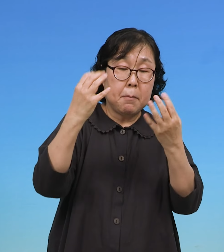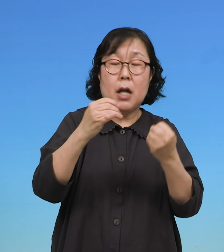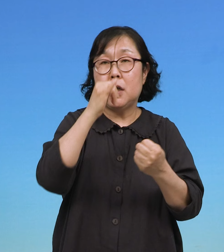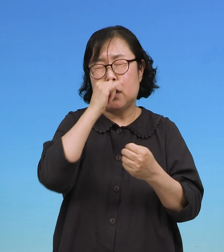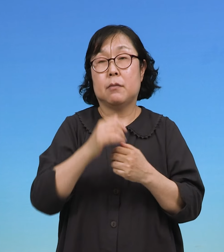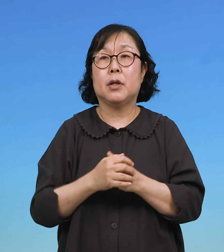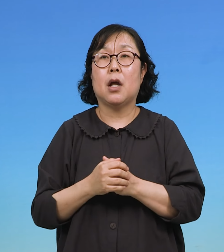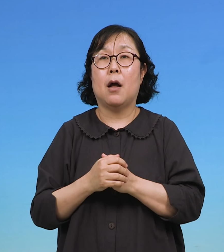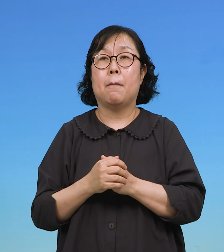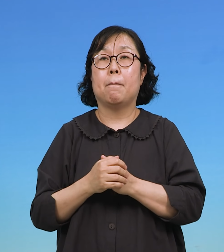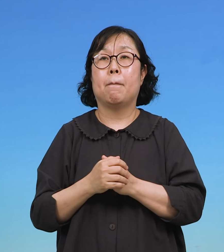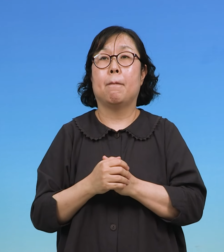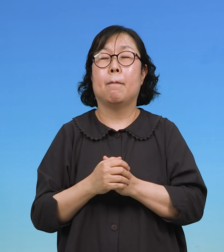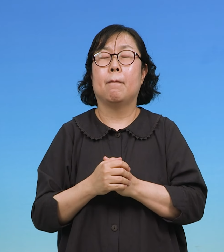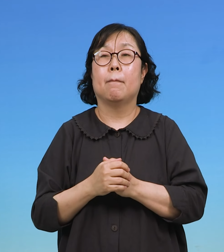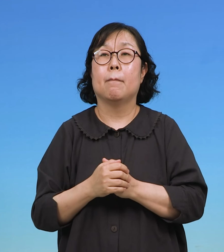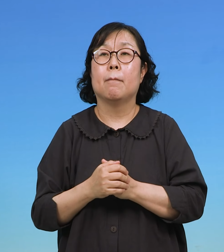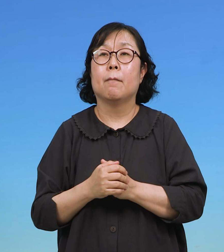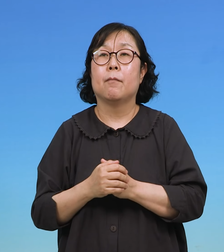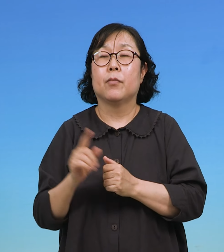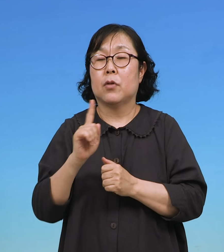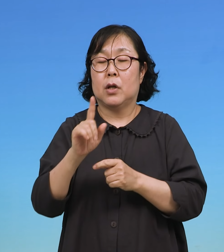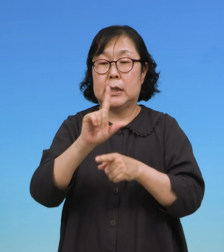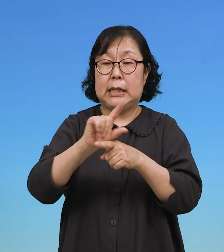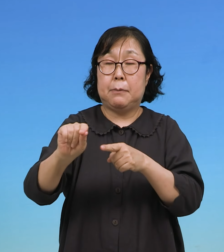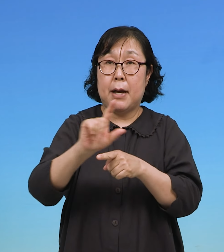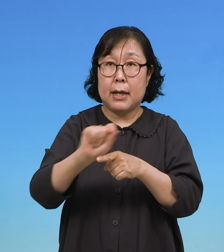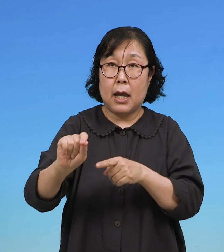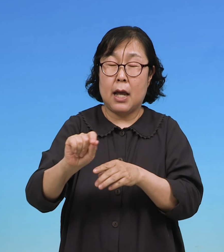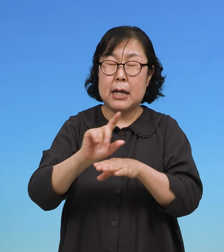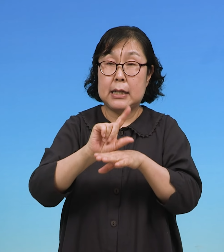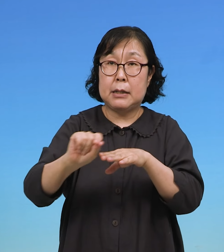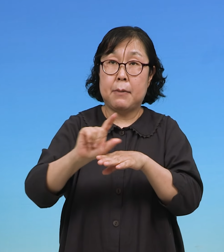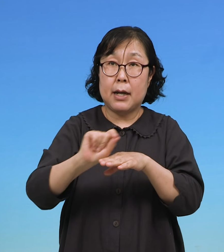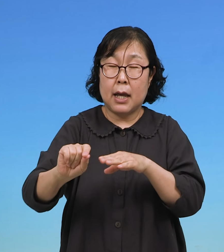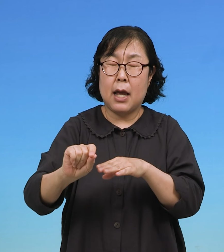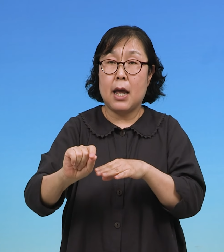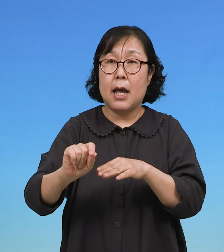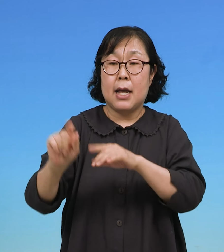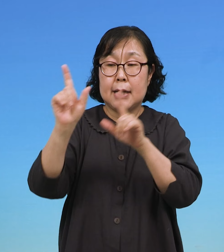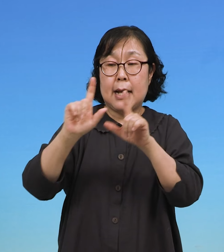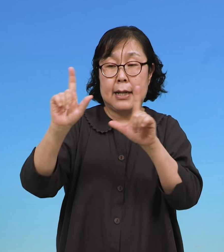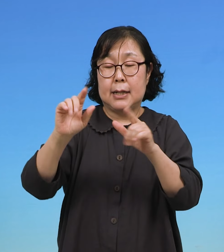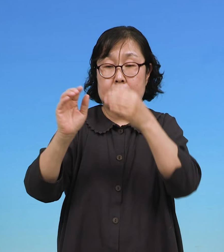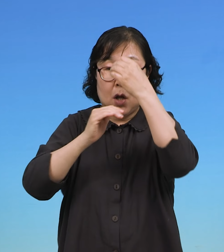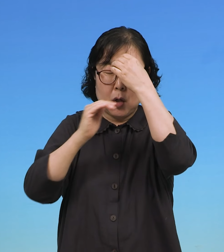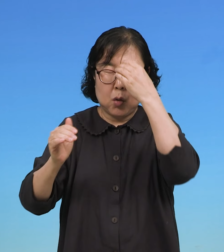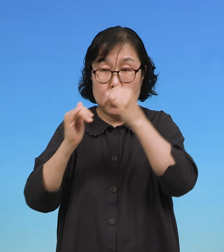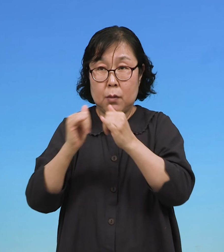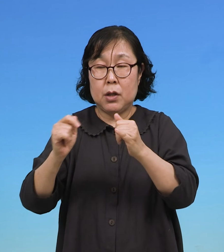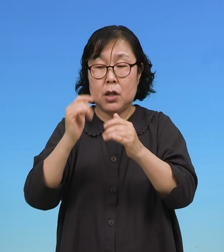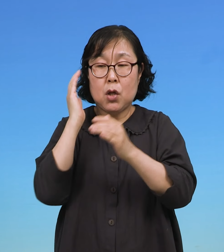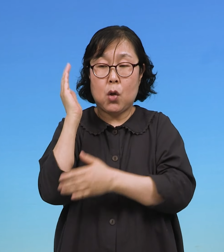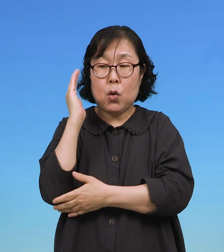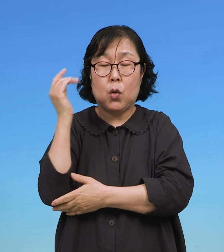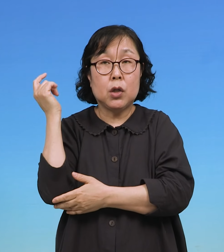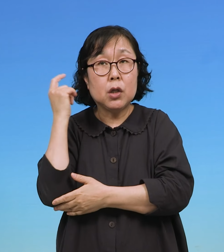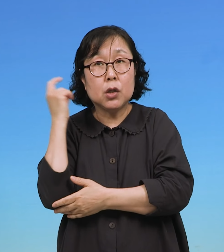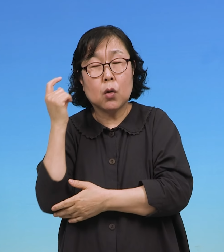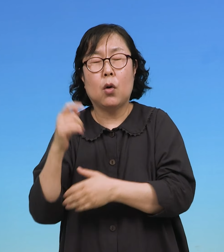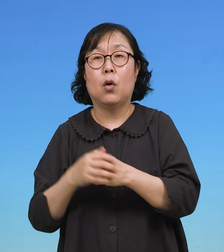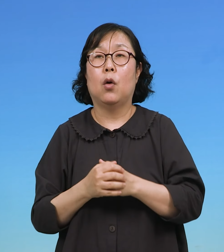전에 말씀드렸던가요? 어떤 지방에 계시는 성도님은 이